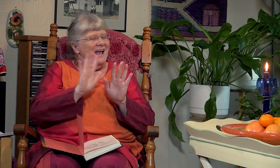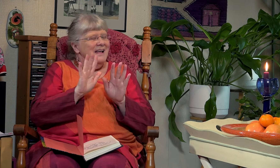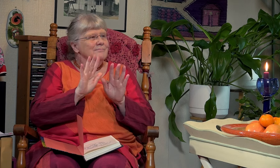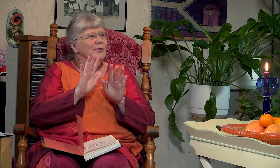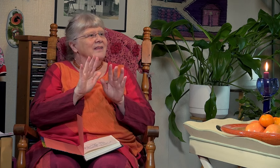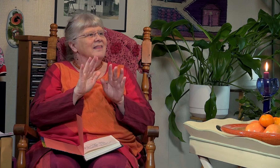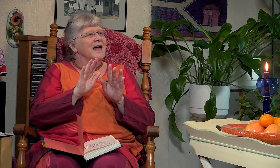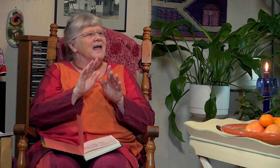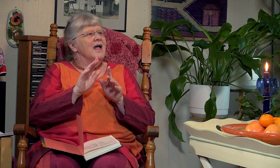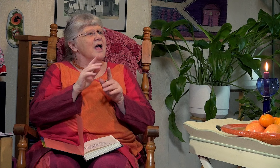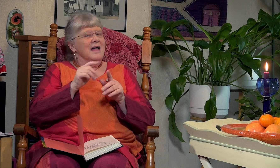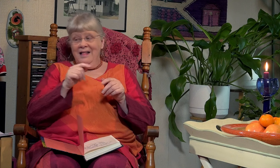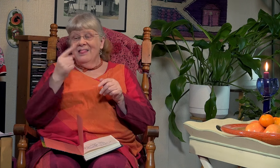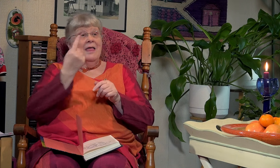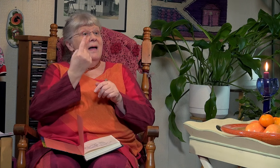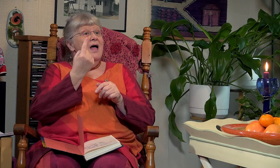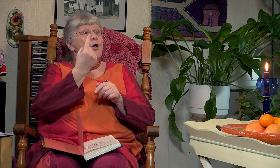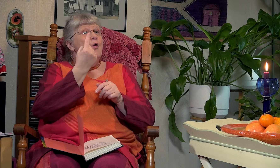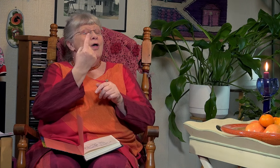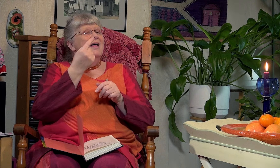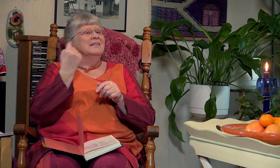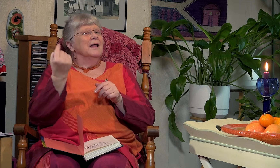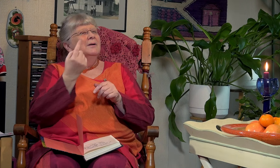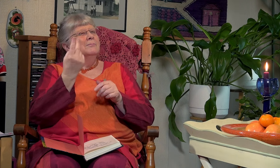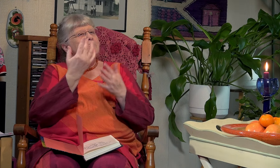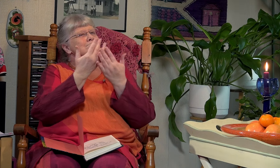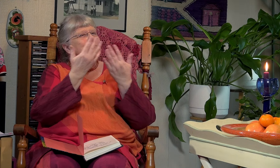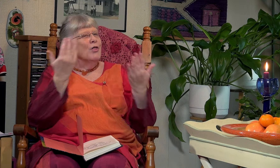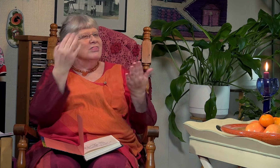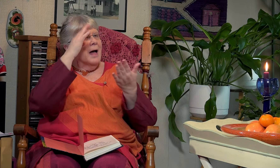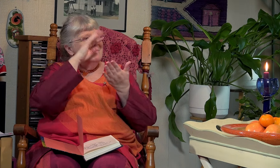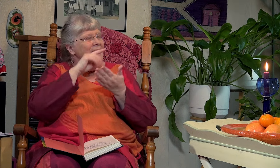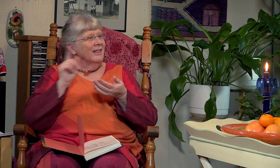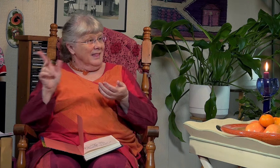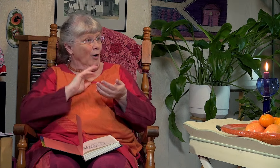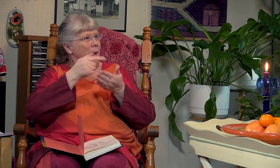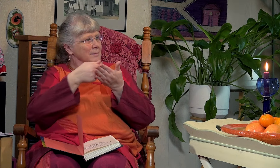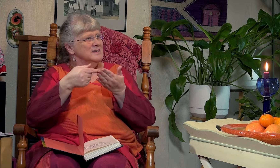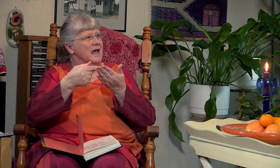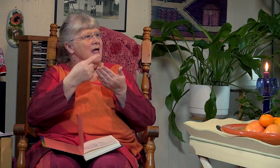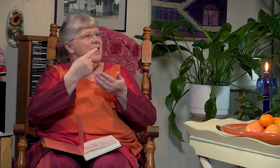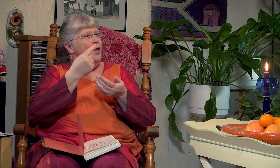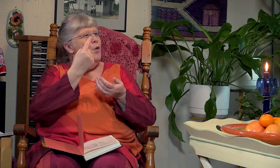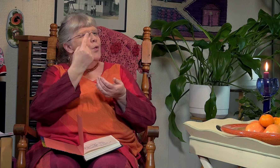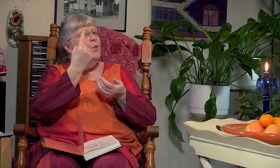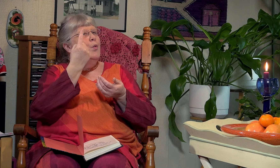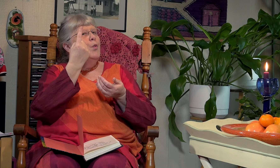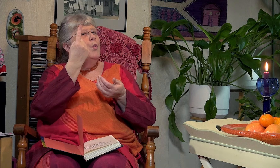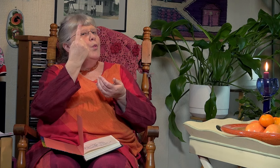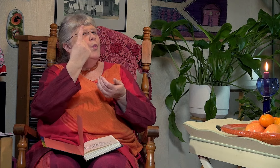eli en tarkoita, että olen niin kuin yksin tehnyt kaiken, vaan tämä on niin kuin, tällä on monta merkitystä tällä